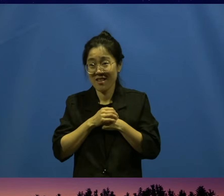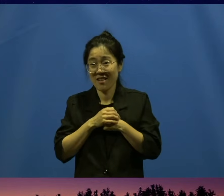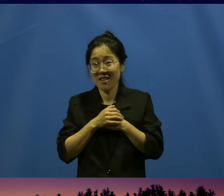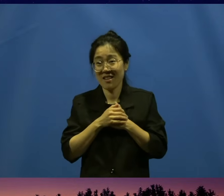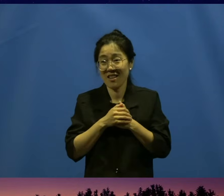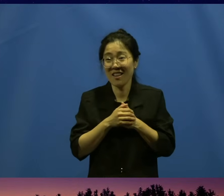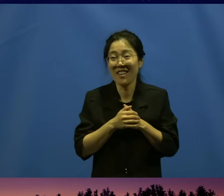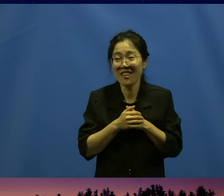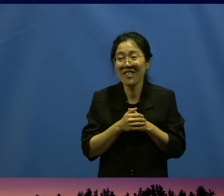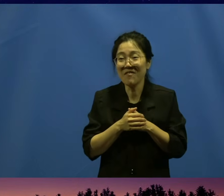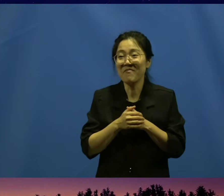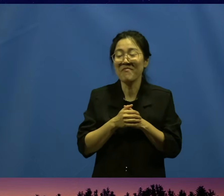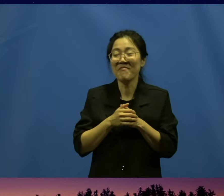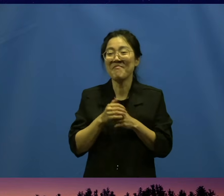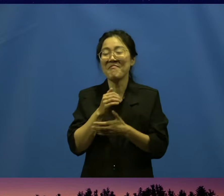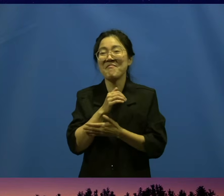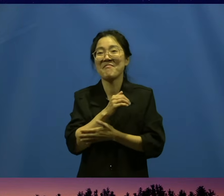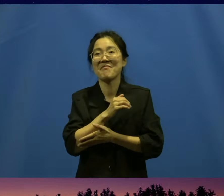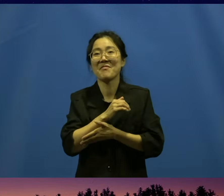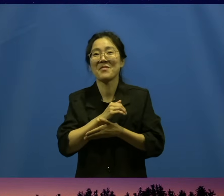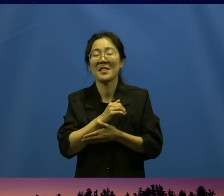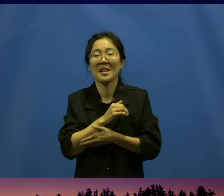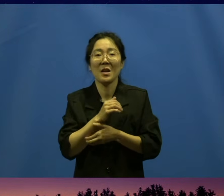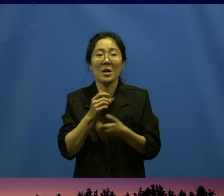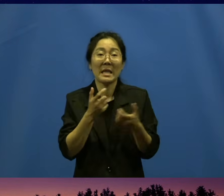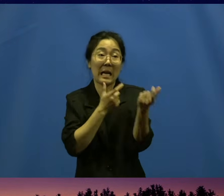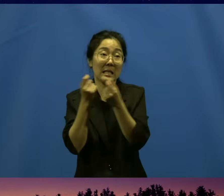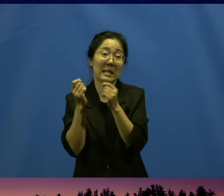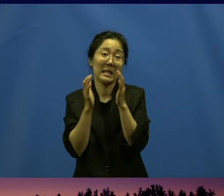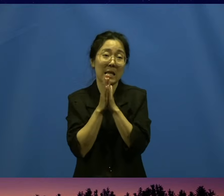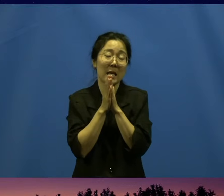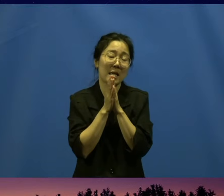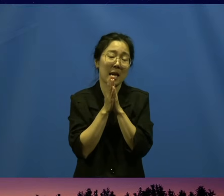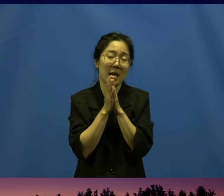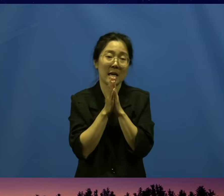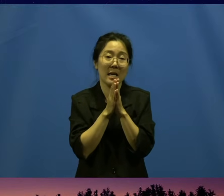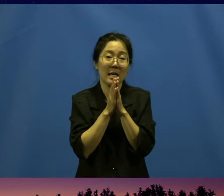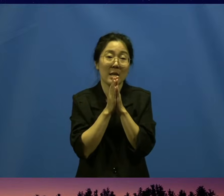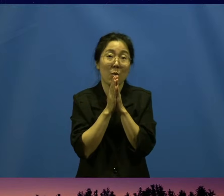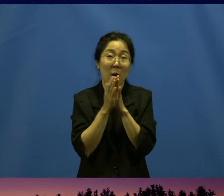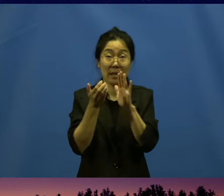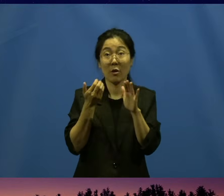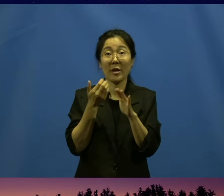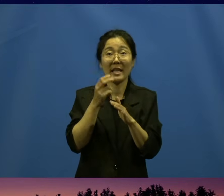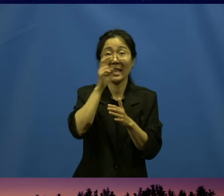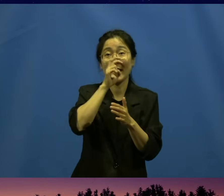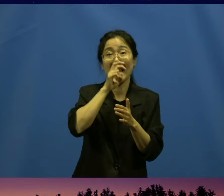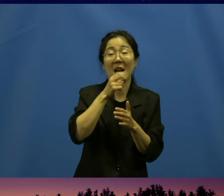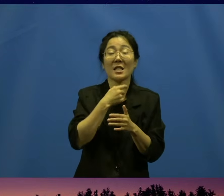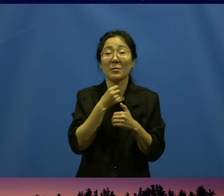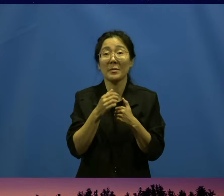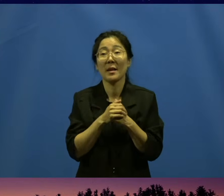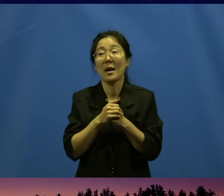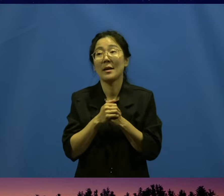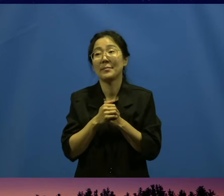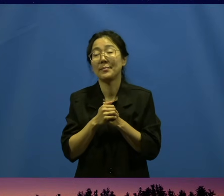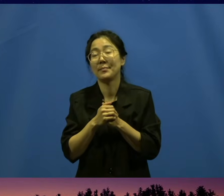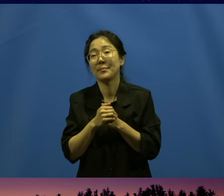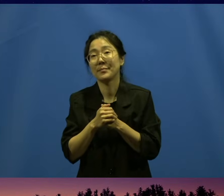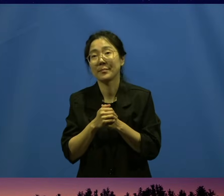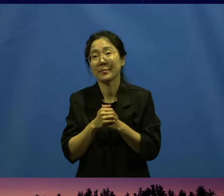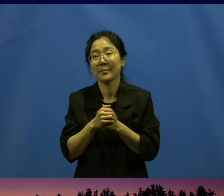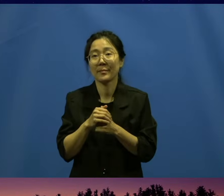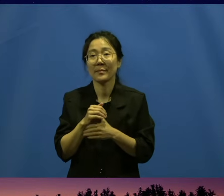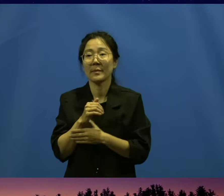이 시간 말씀을 기억하며 찬양했으면 좋겠는데요, 우리 하나 되어 이 찬양으로 시간 나갔으면 좋겠습니다.